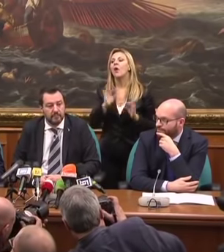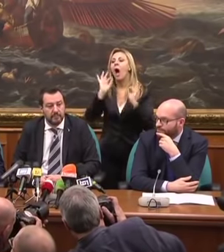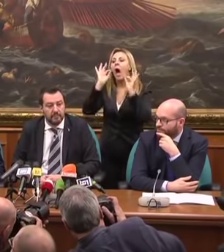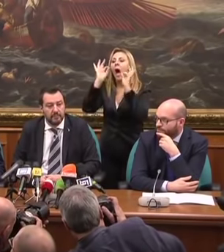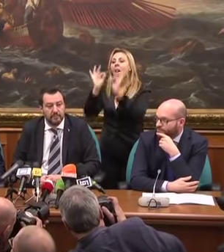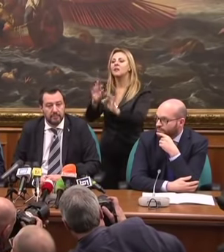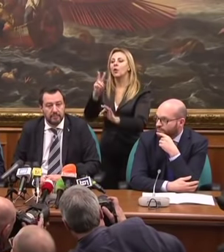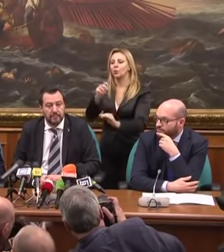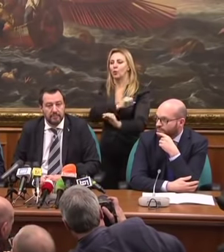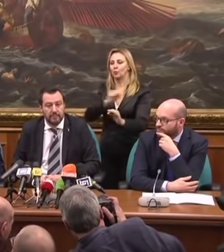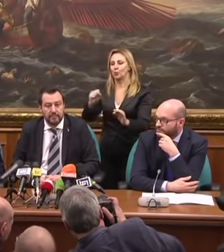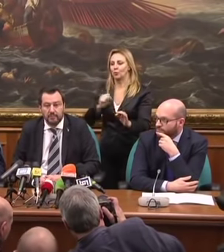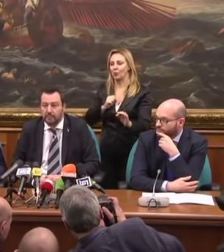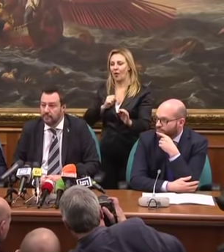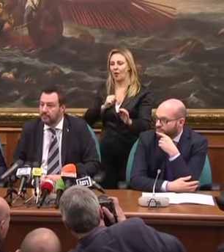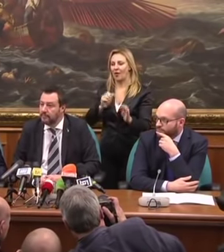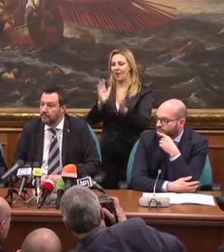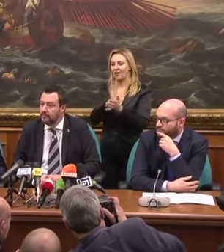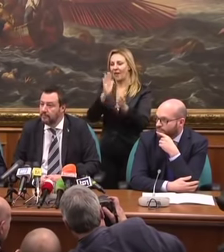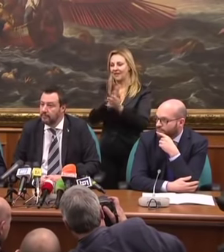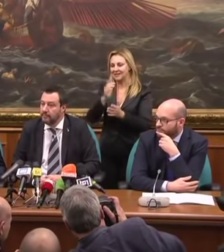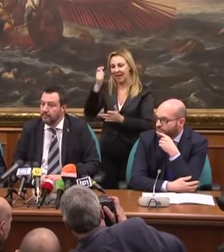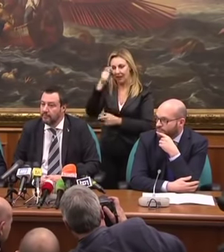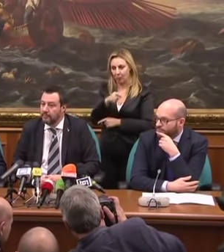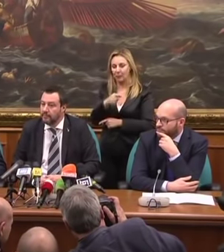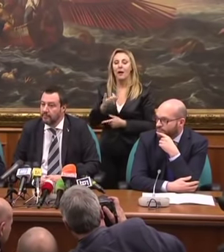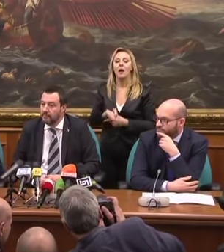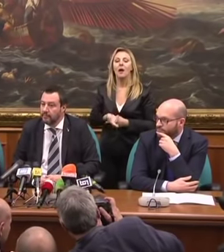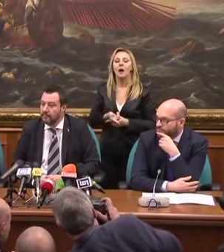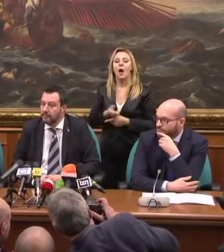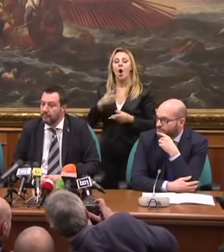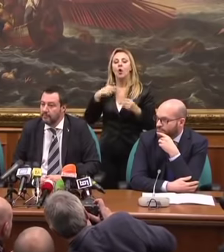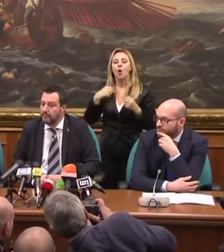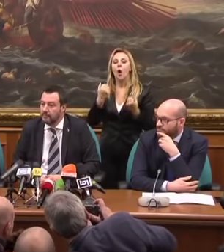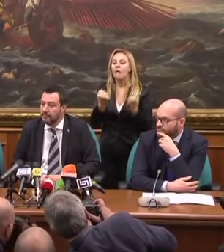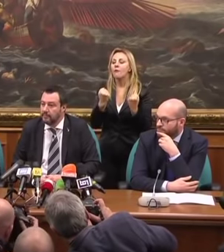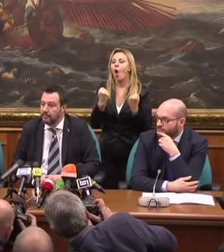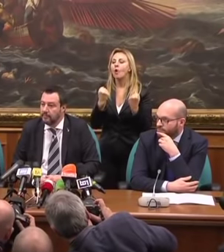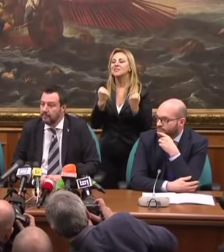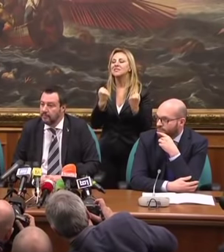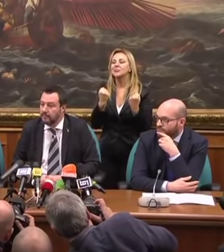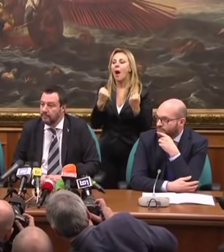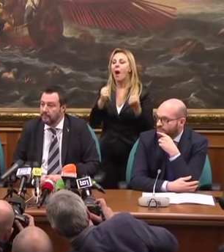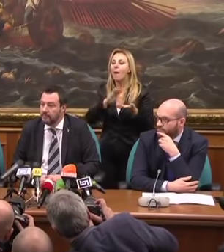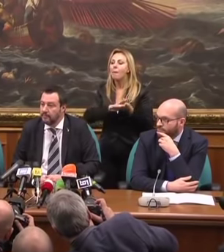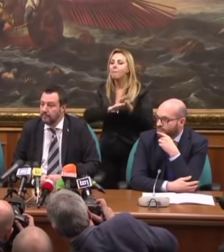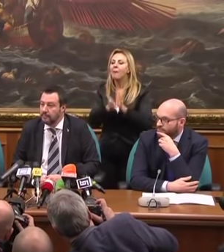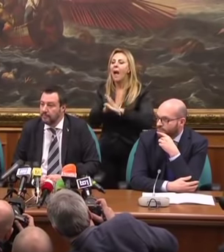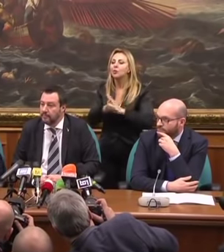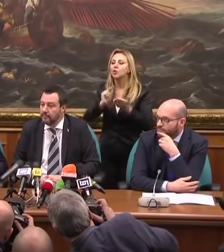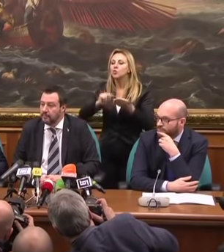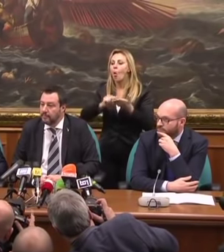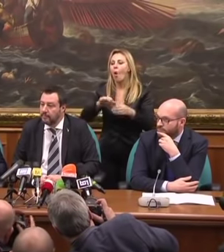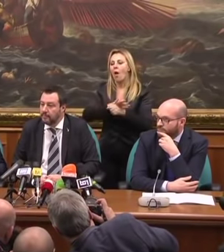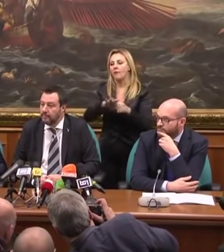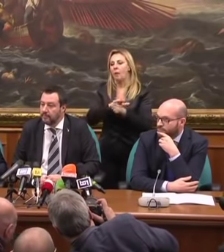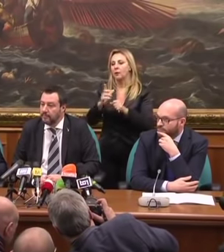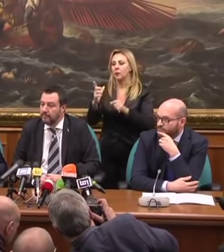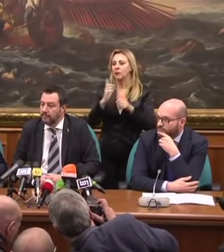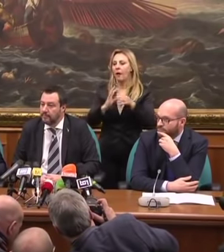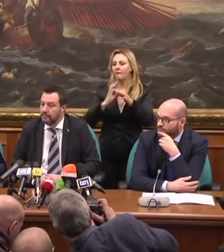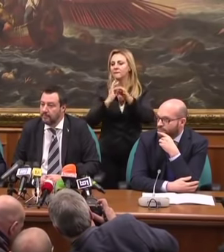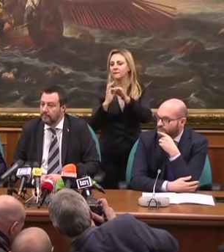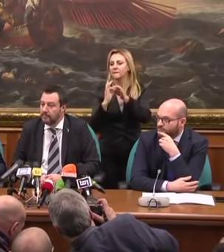del 2 giugno. Rafforzeremo il patto scuola-famiglia con due momenti dedicati,